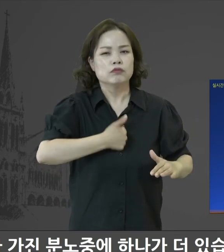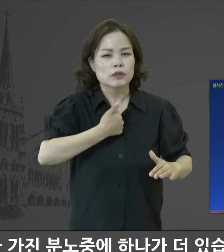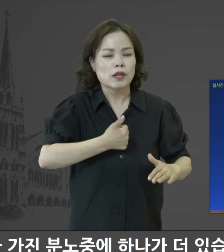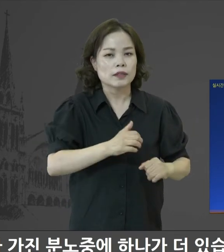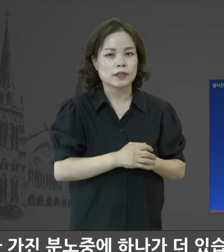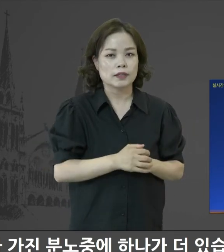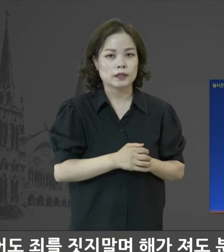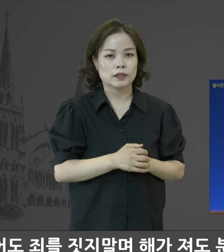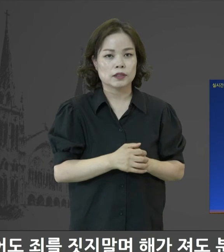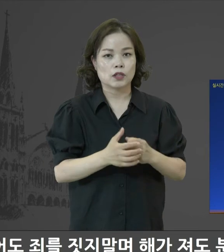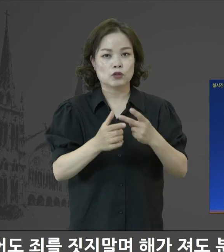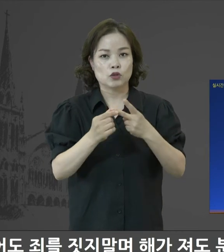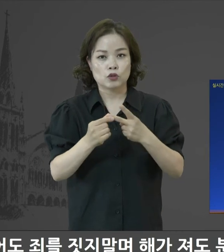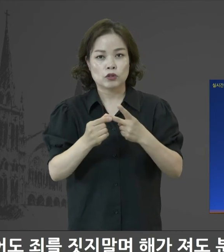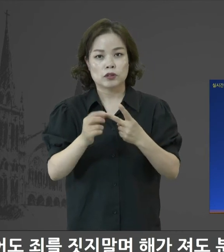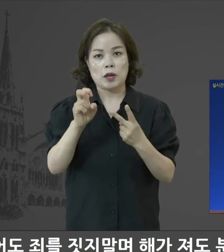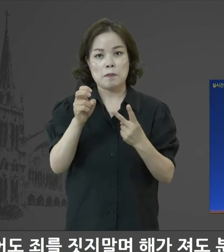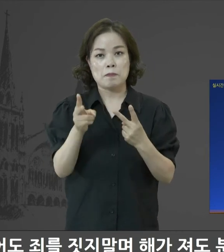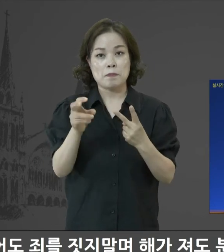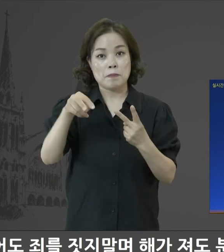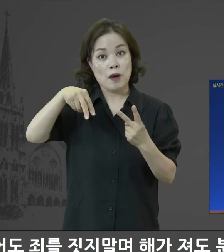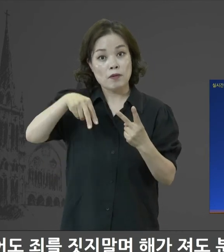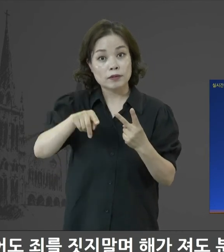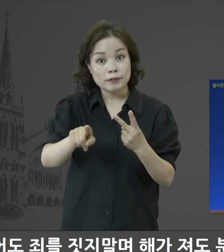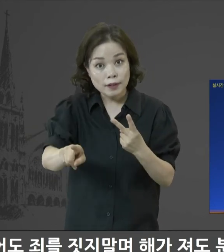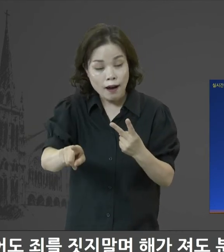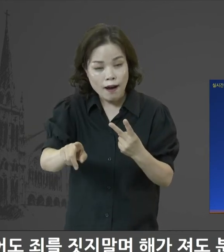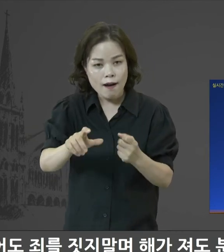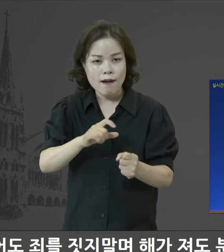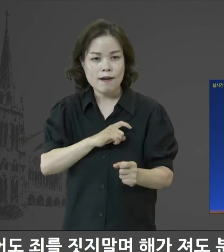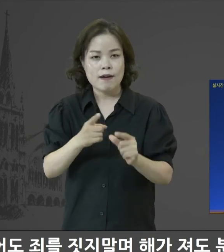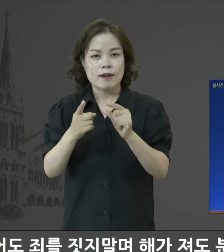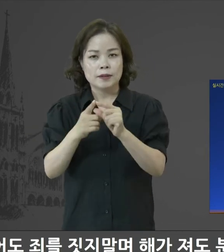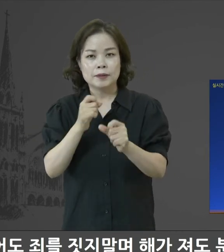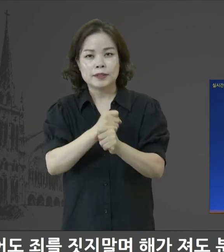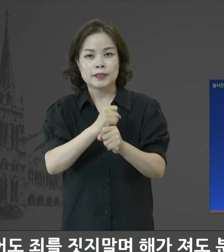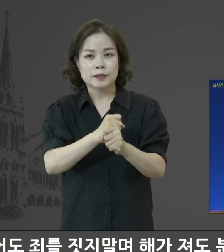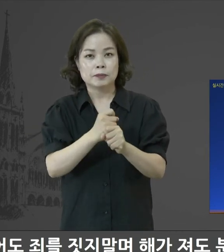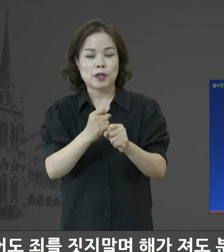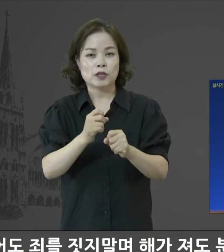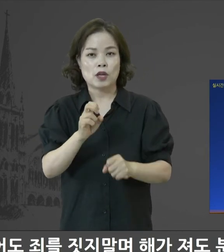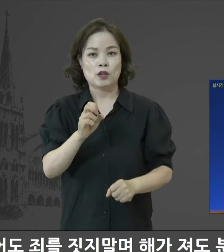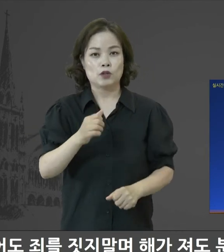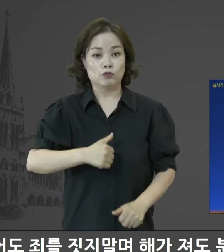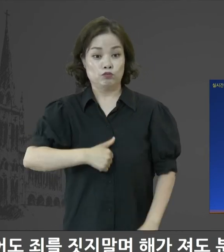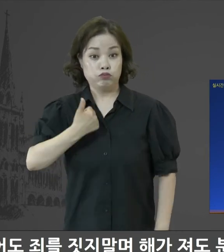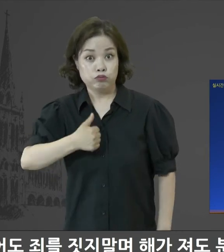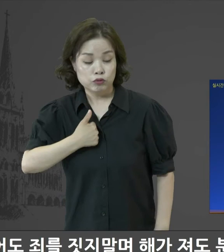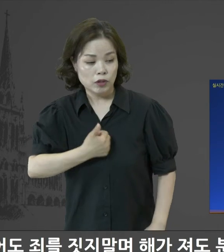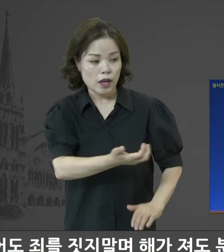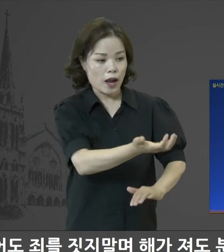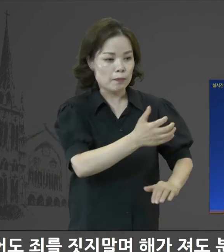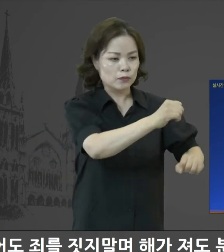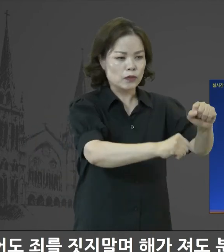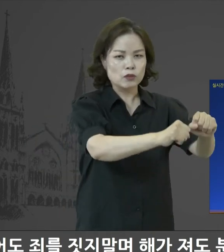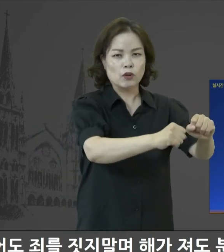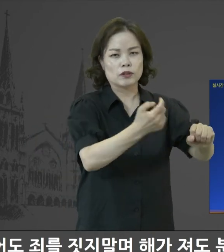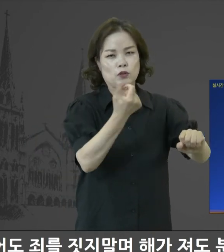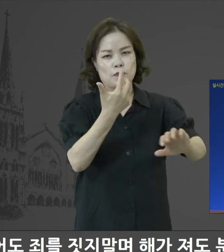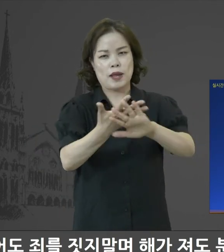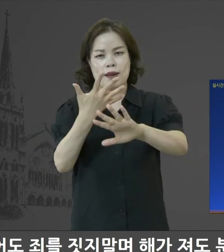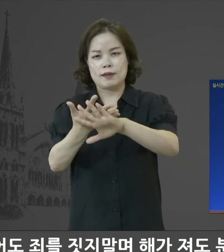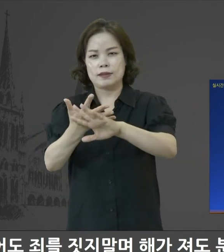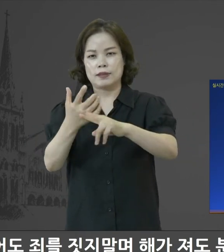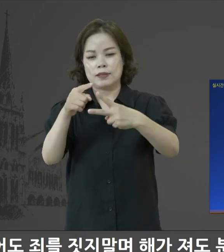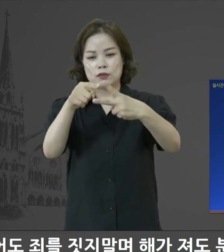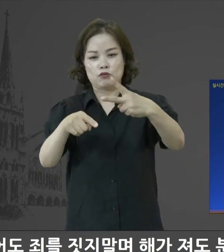동사고요, 뒤에 분은 명사입니다. 그런데 뒤에 있는 명사 분은 앞에 있는 동사하고 다른